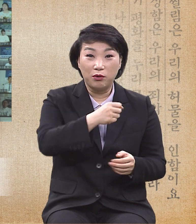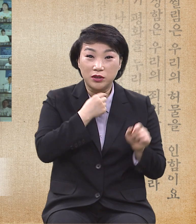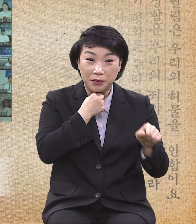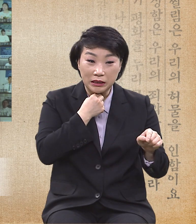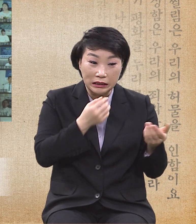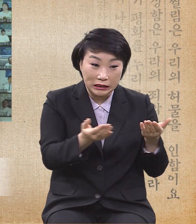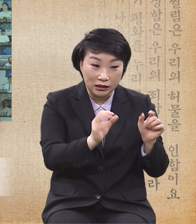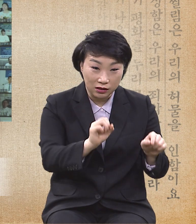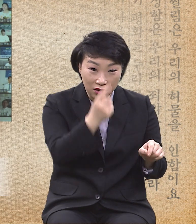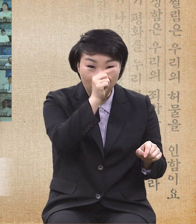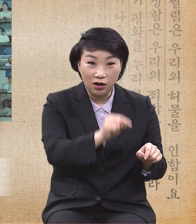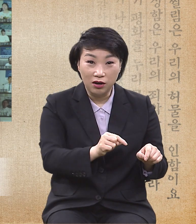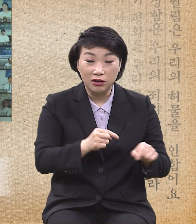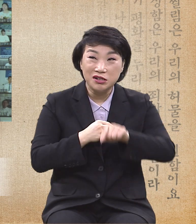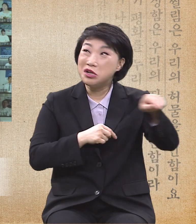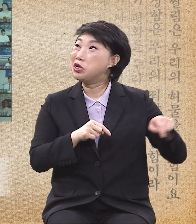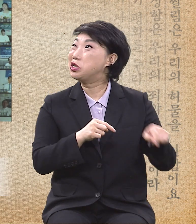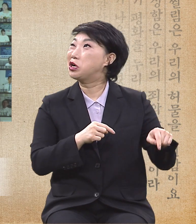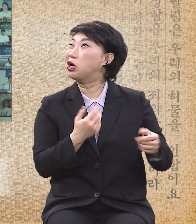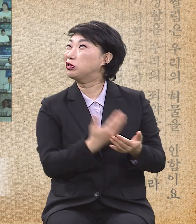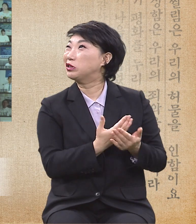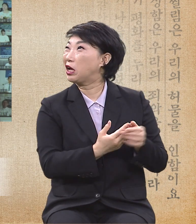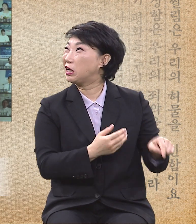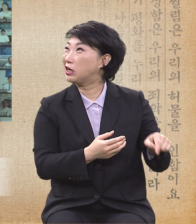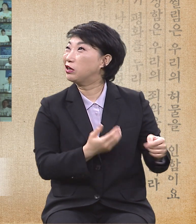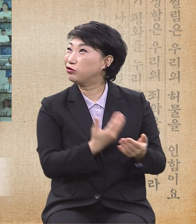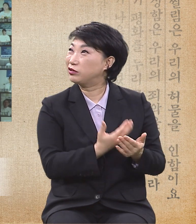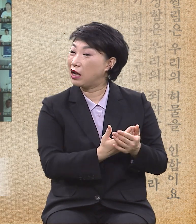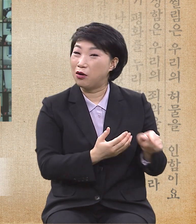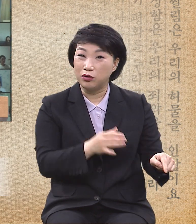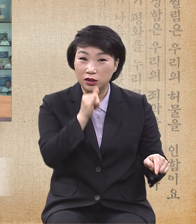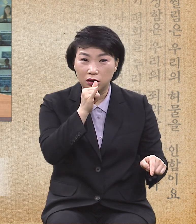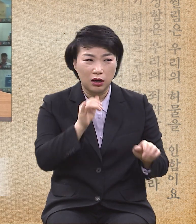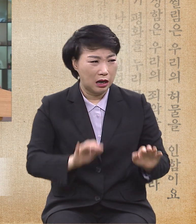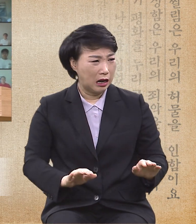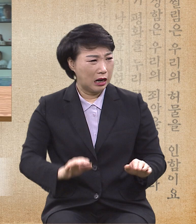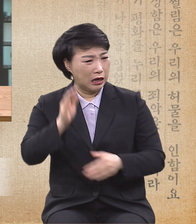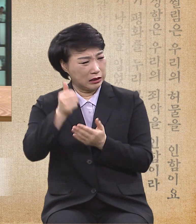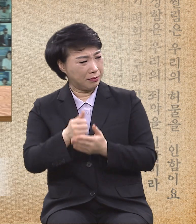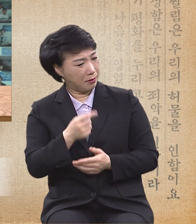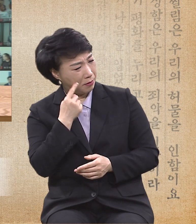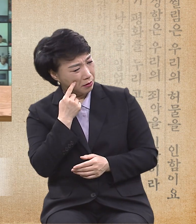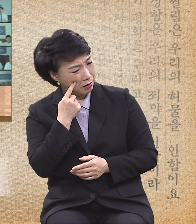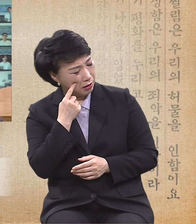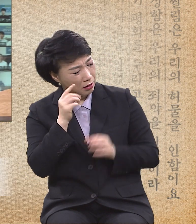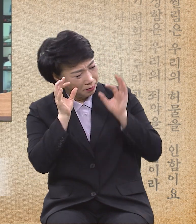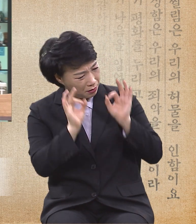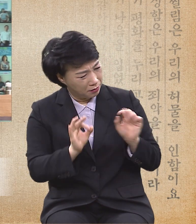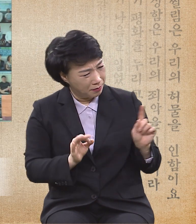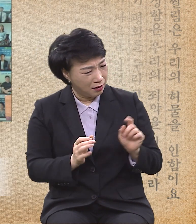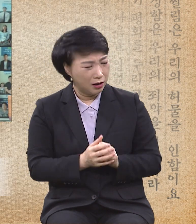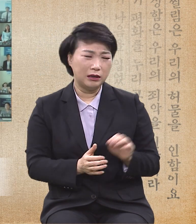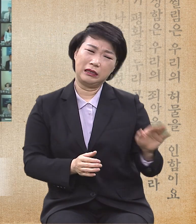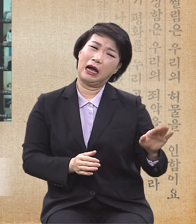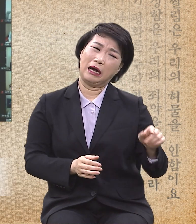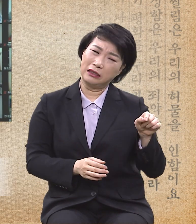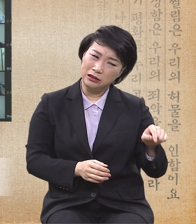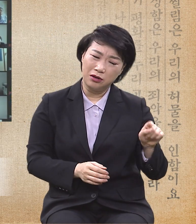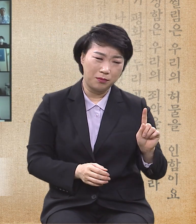이것 때문에 이것 달라고 몸부림칠 때 하나님이 그러지 않겠어요? 야,